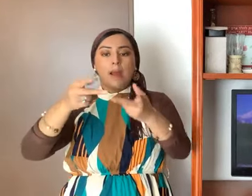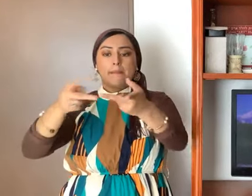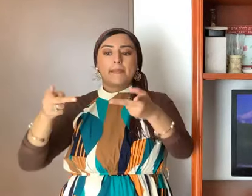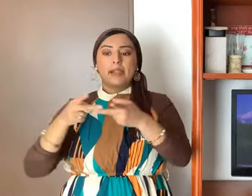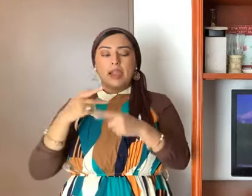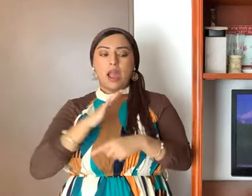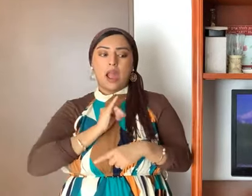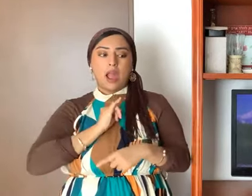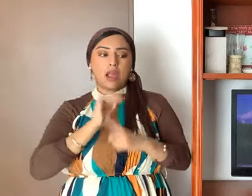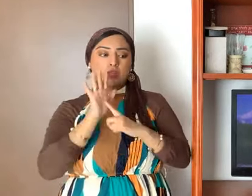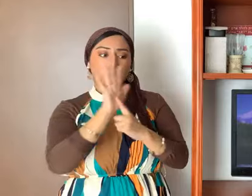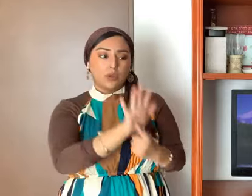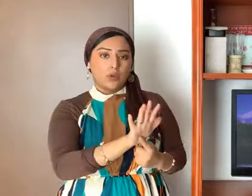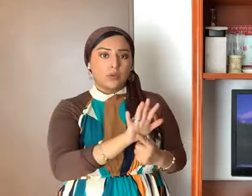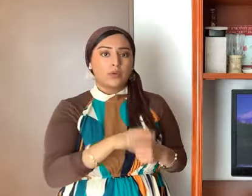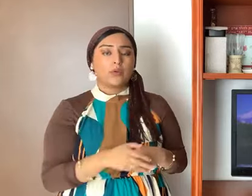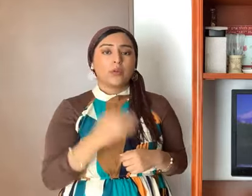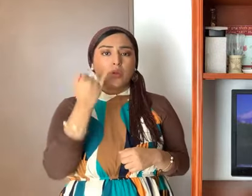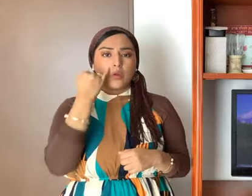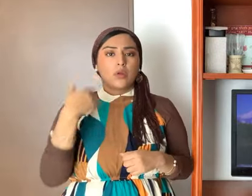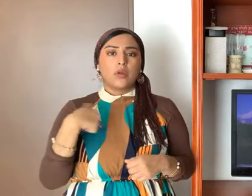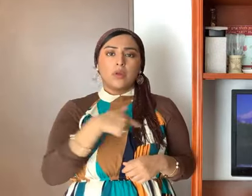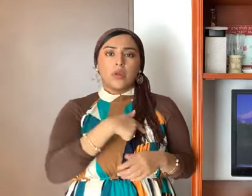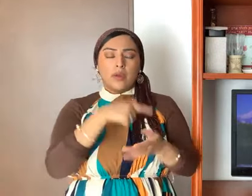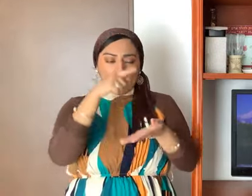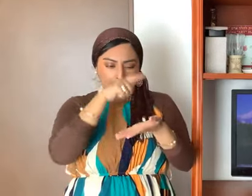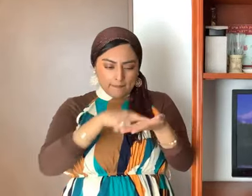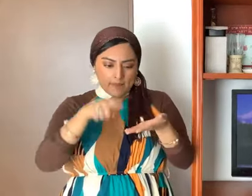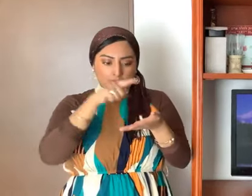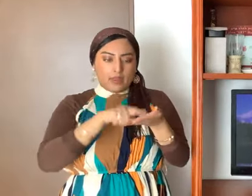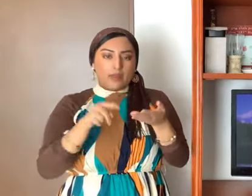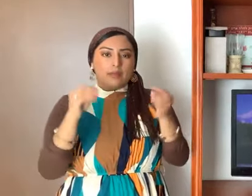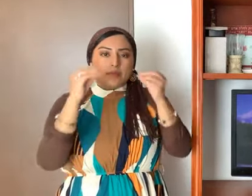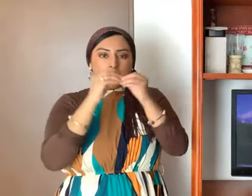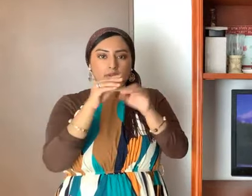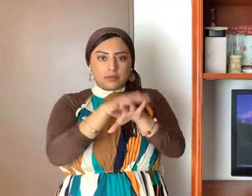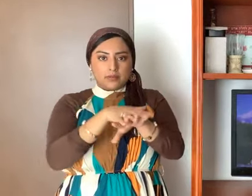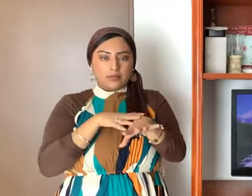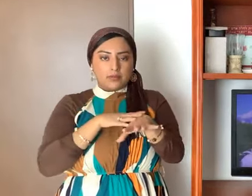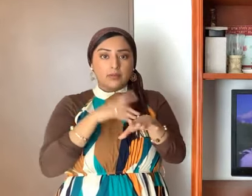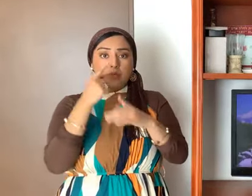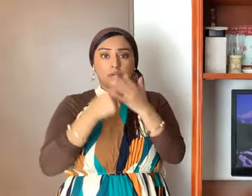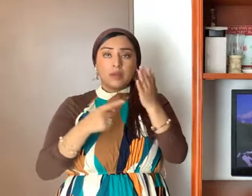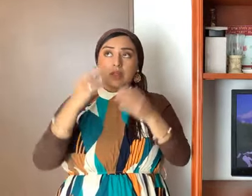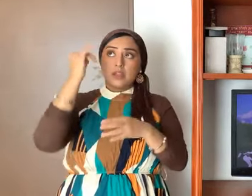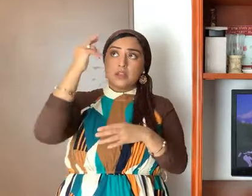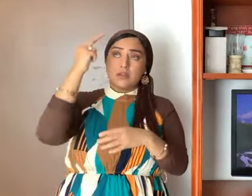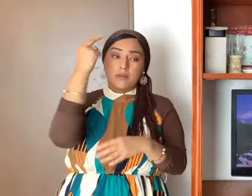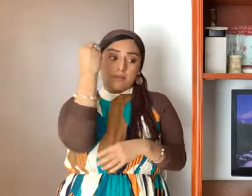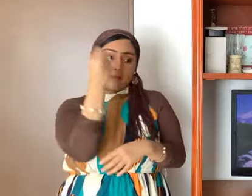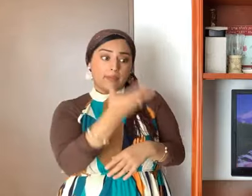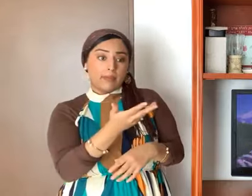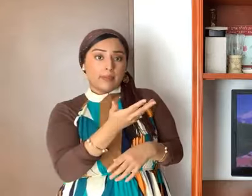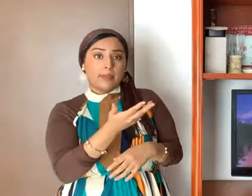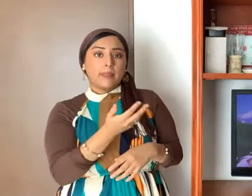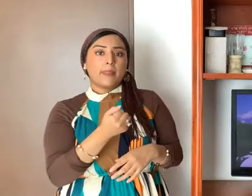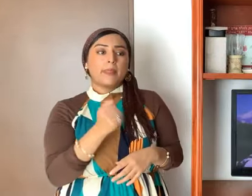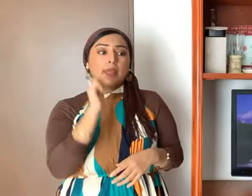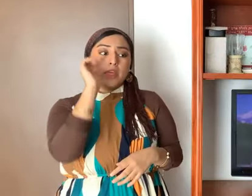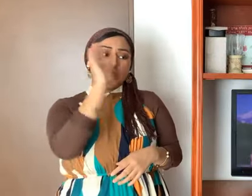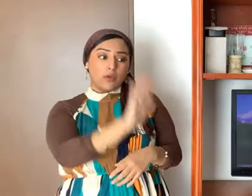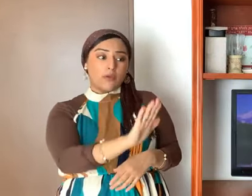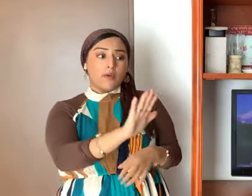te mostraré. Si lo vemos un poquito con más calma, lo que le estaba diciendo Yahweh es: deja a